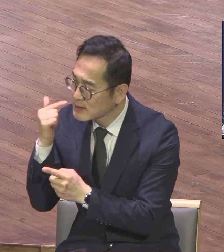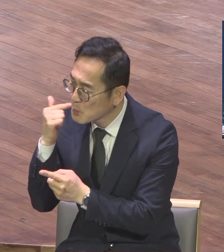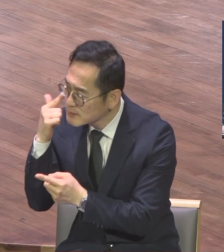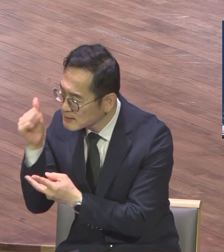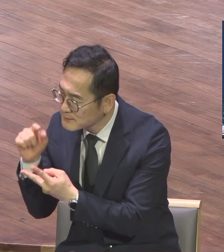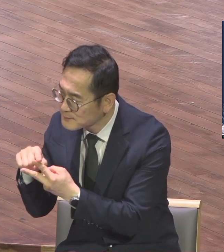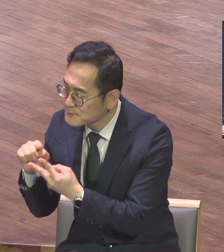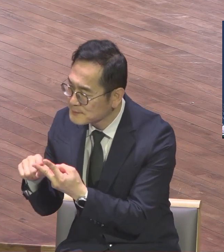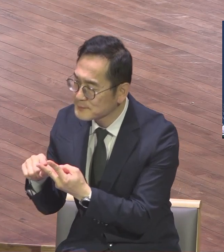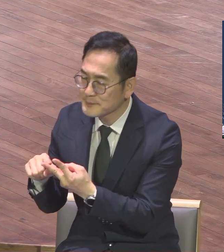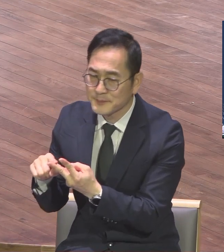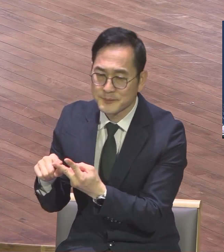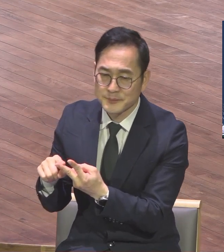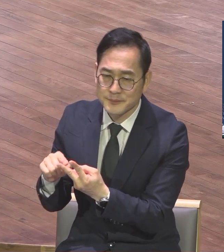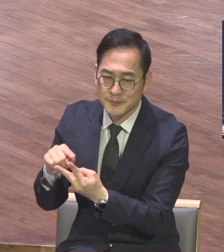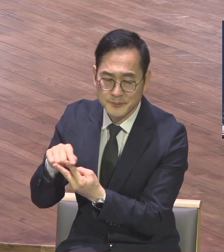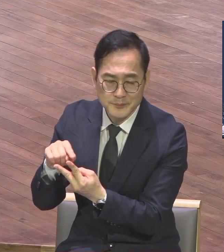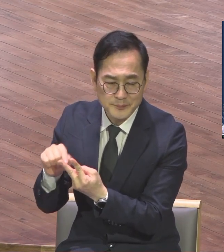당시에 두 차례에 걸쳐서